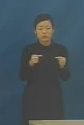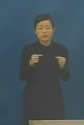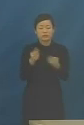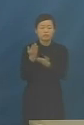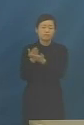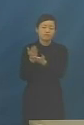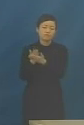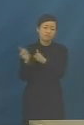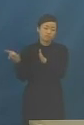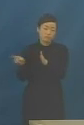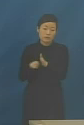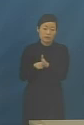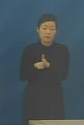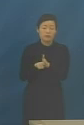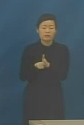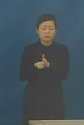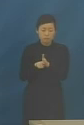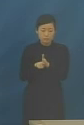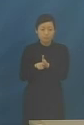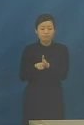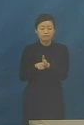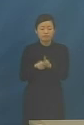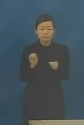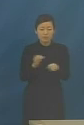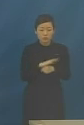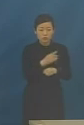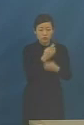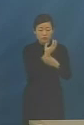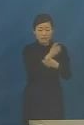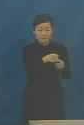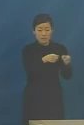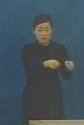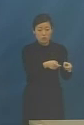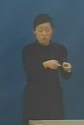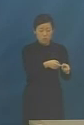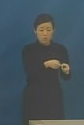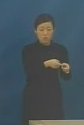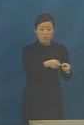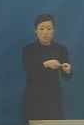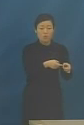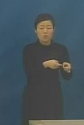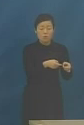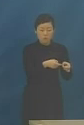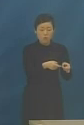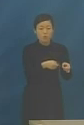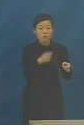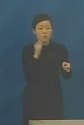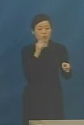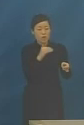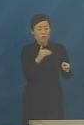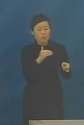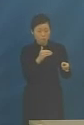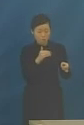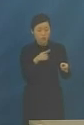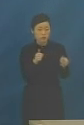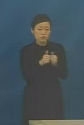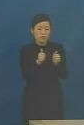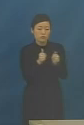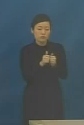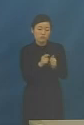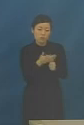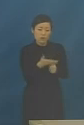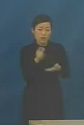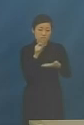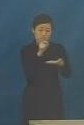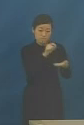早速地元の米子市境港両市にその競技を我々のほうでも投げかけをさせていただきまし